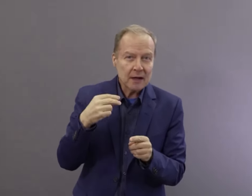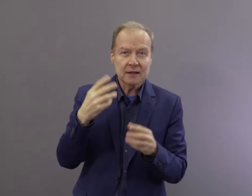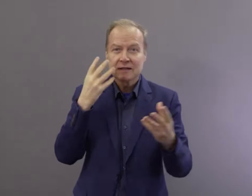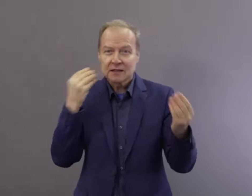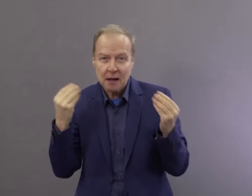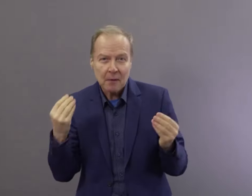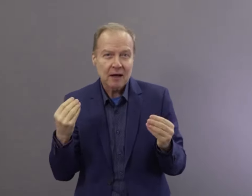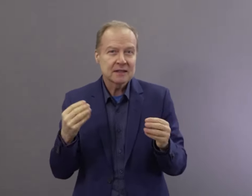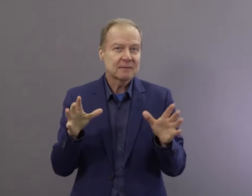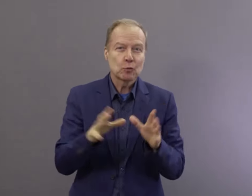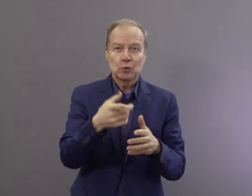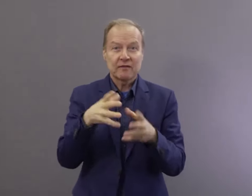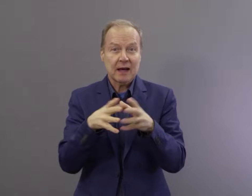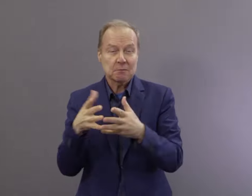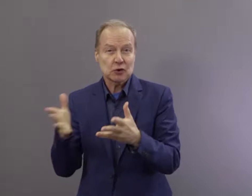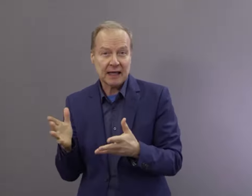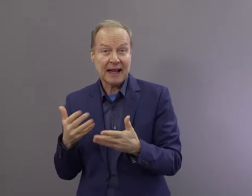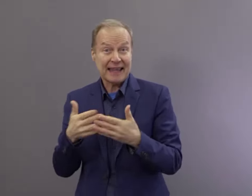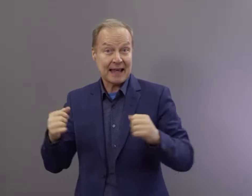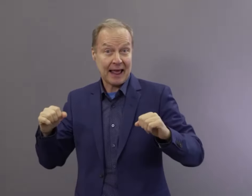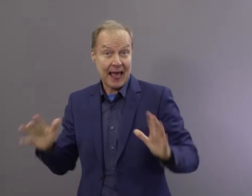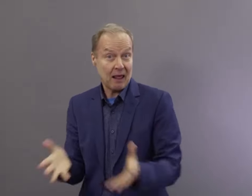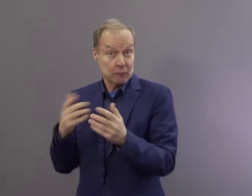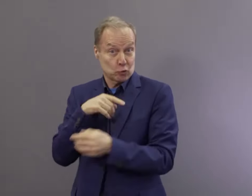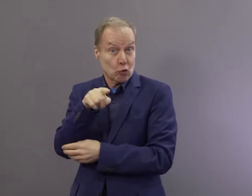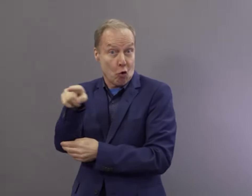yhteen? Niin mä ajattelin, että